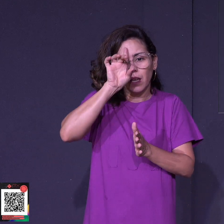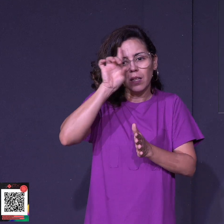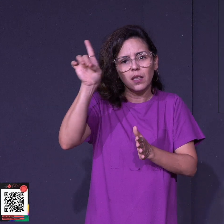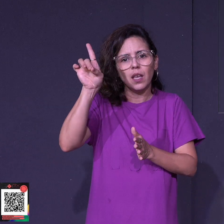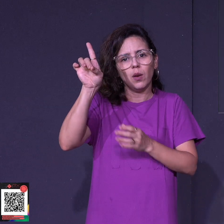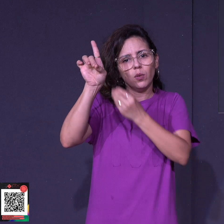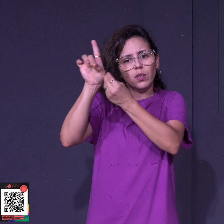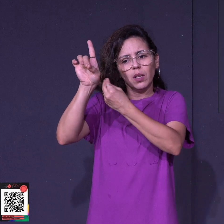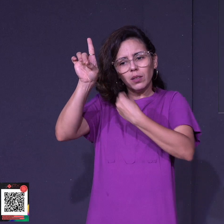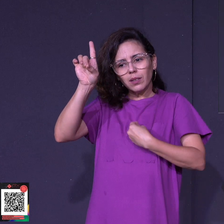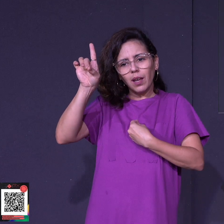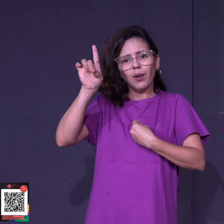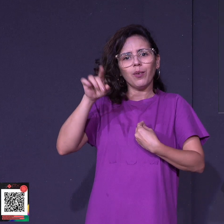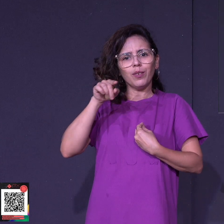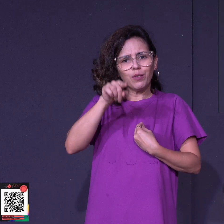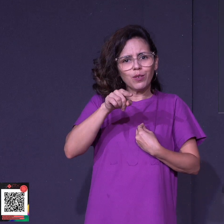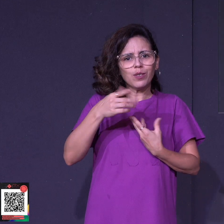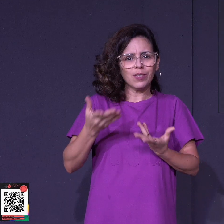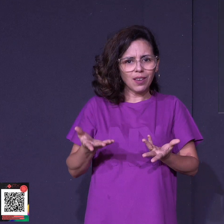abençoado,